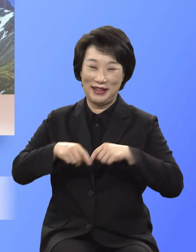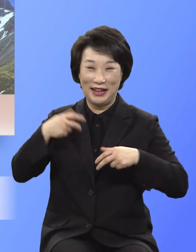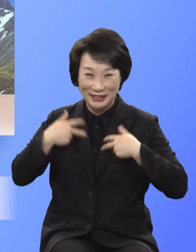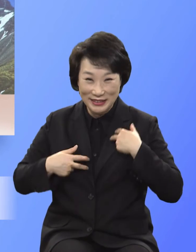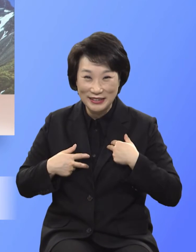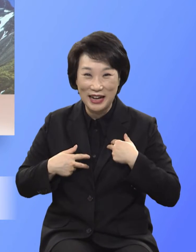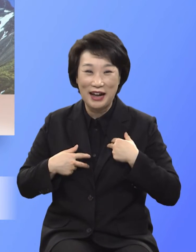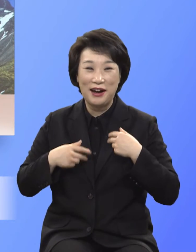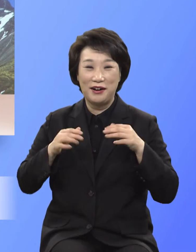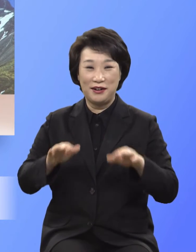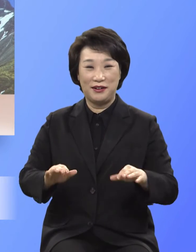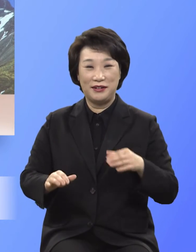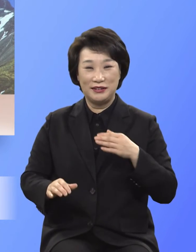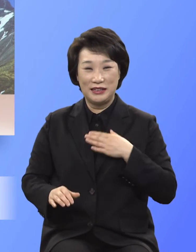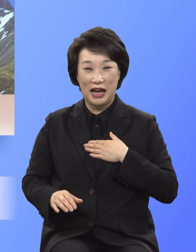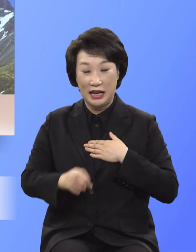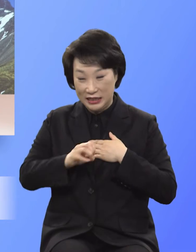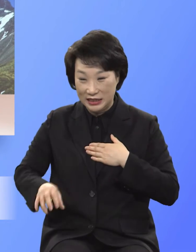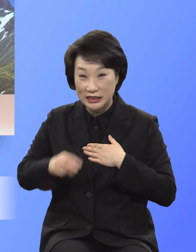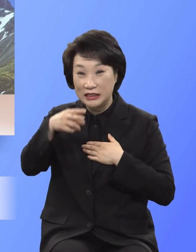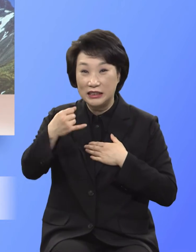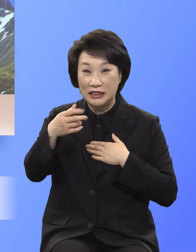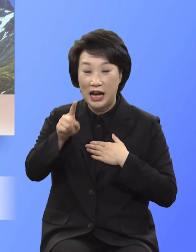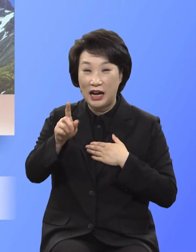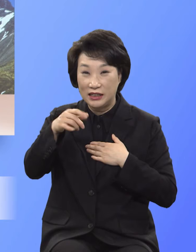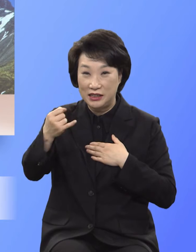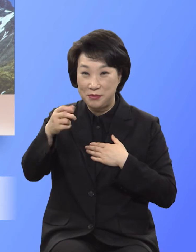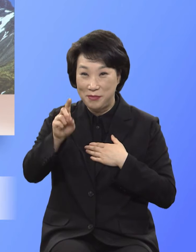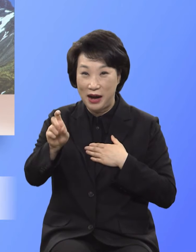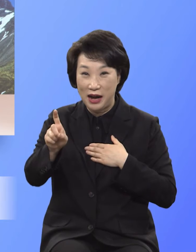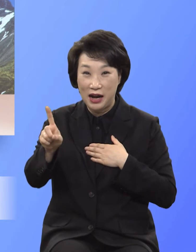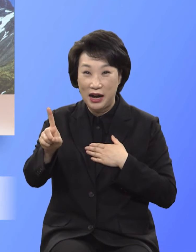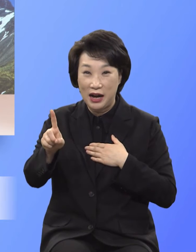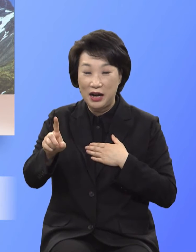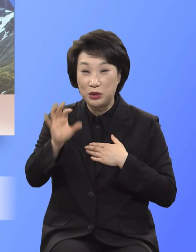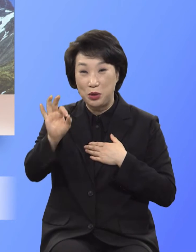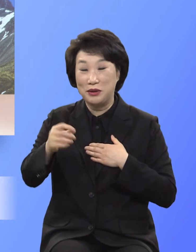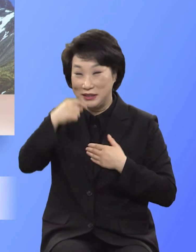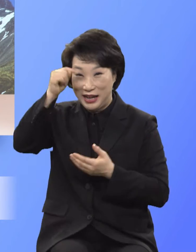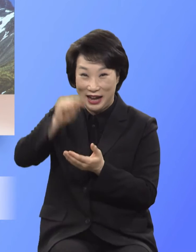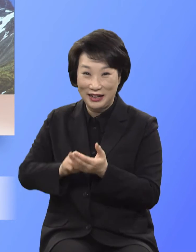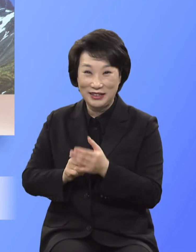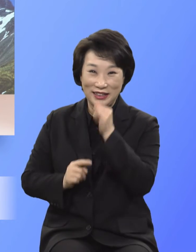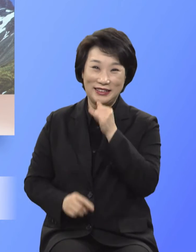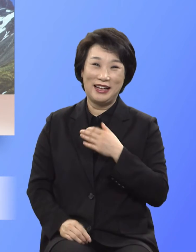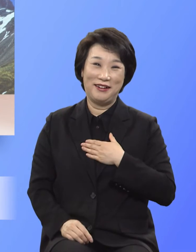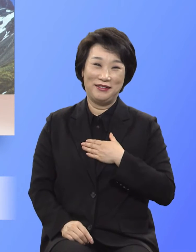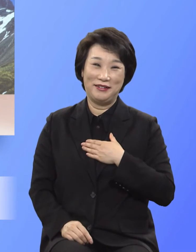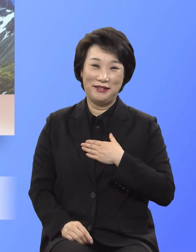함께 즐기자. 잃은 드라크마를 찾았노라 하리라.